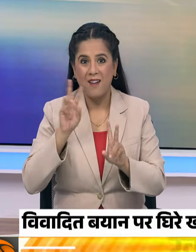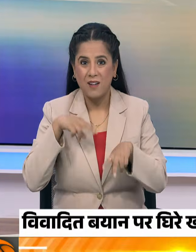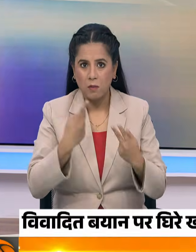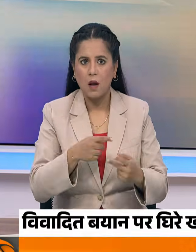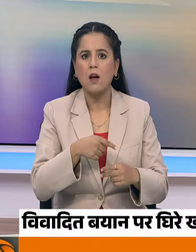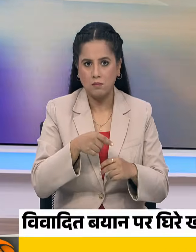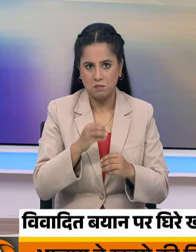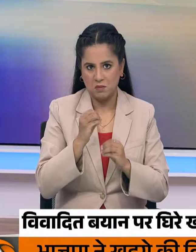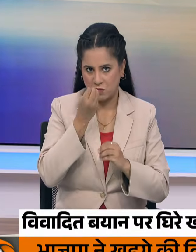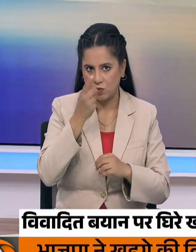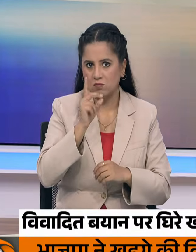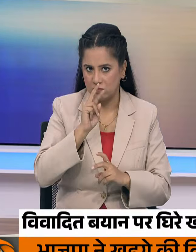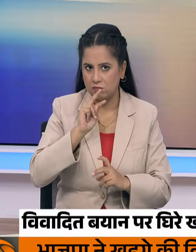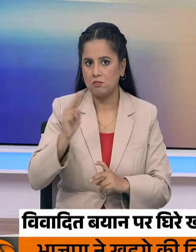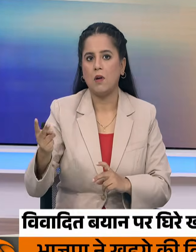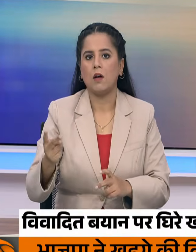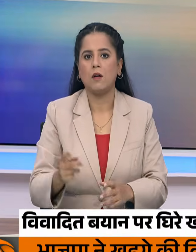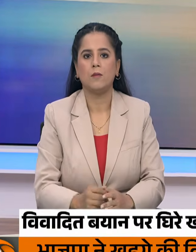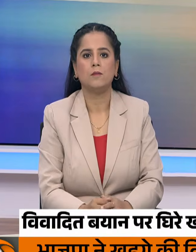पलटवार।